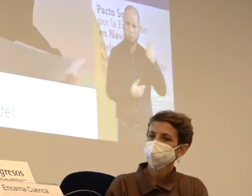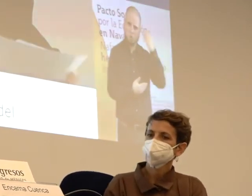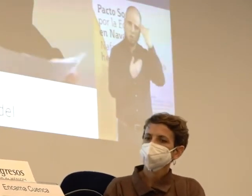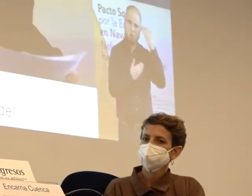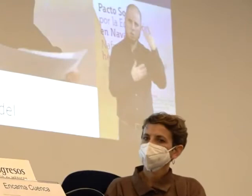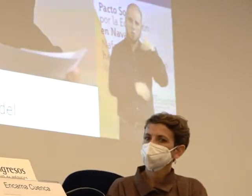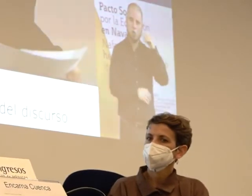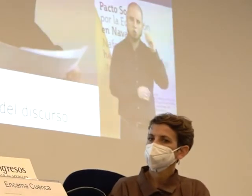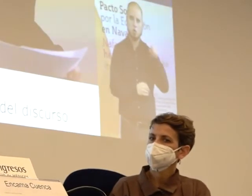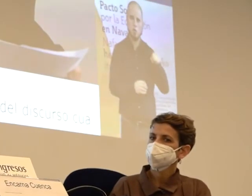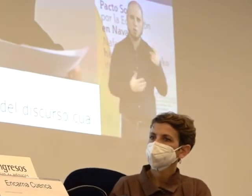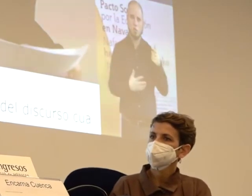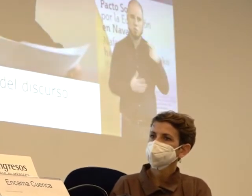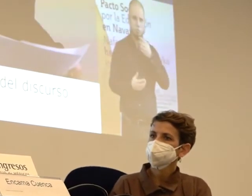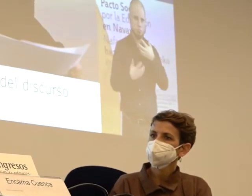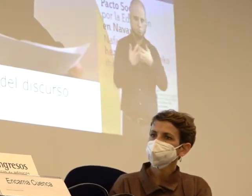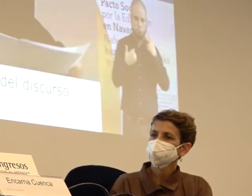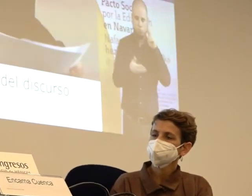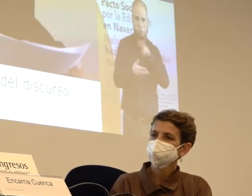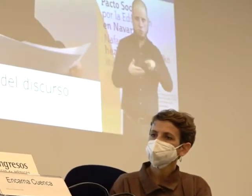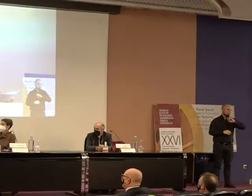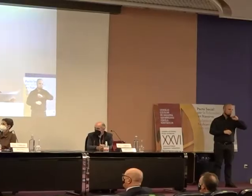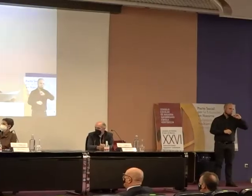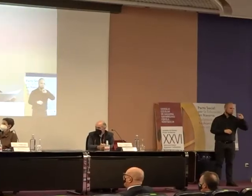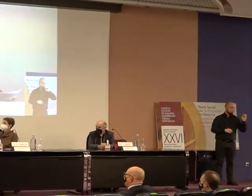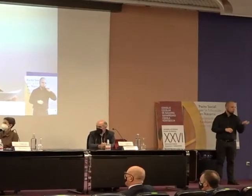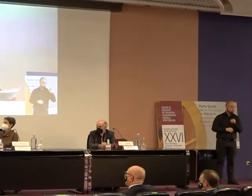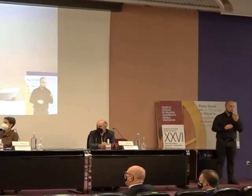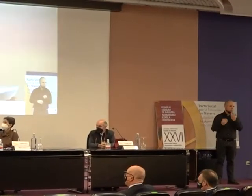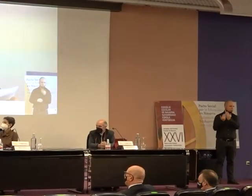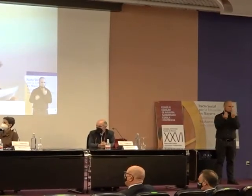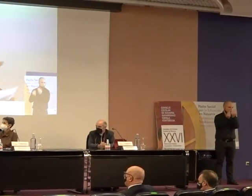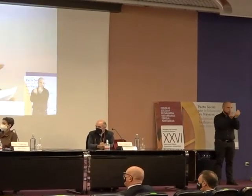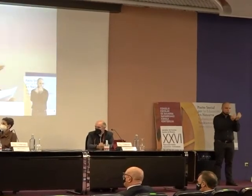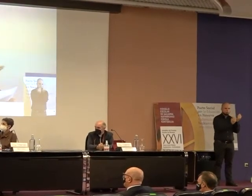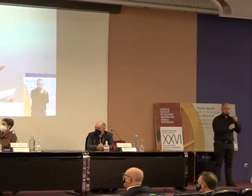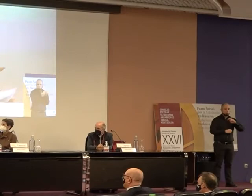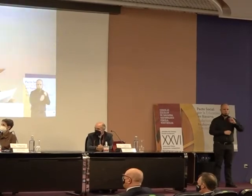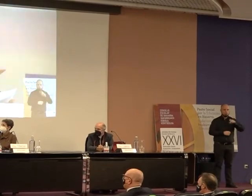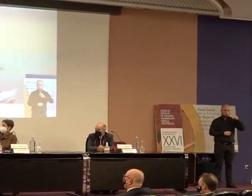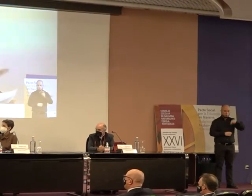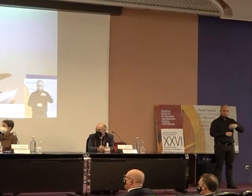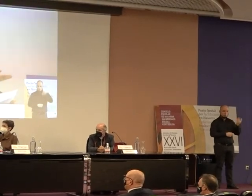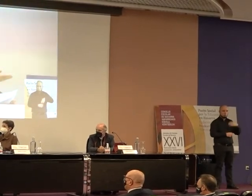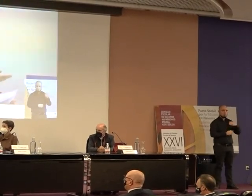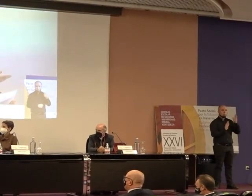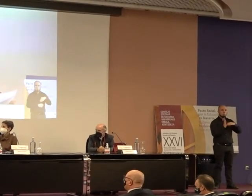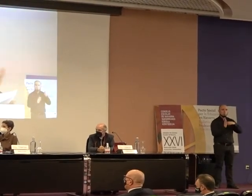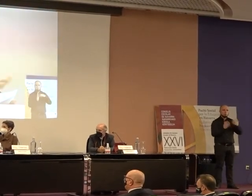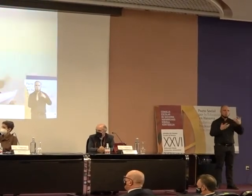imprescindible la educación es el mejor recurso de la comunidad para evolucionar nuestro nuestro sistema productivo